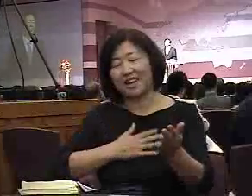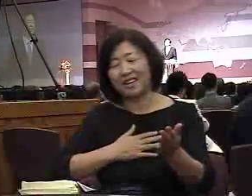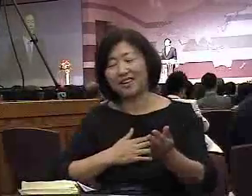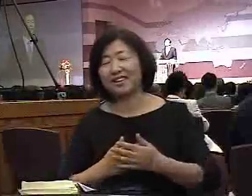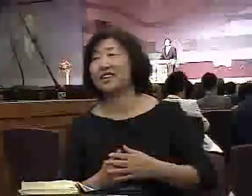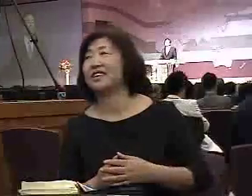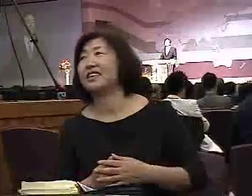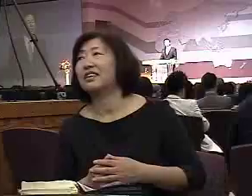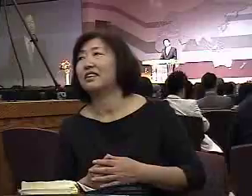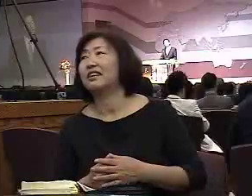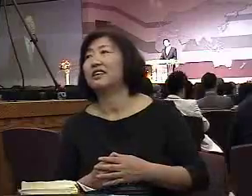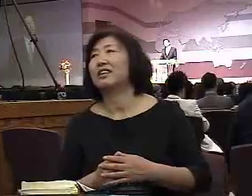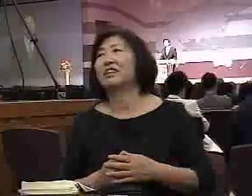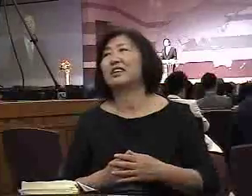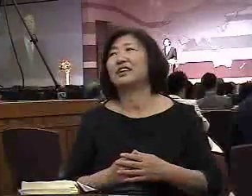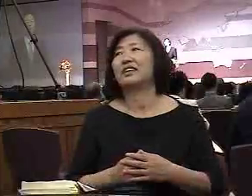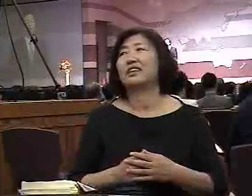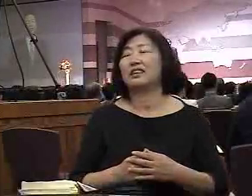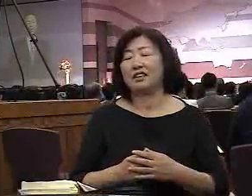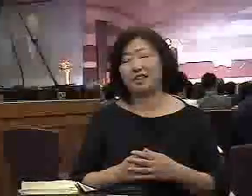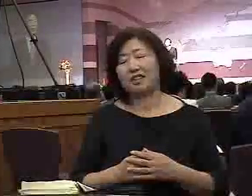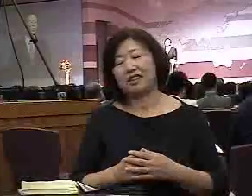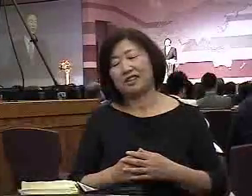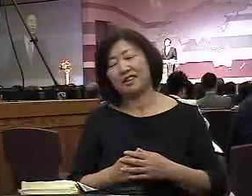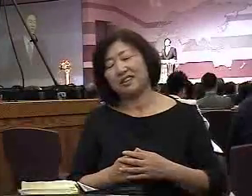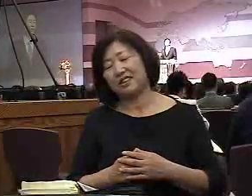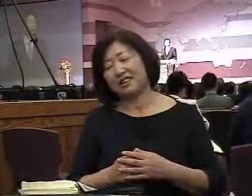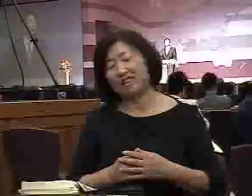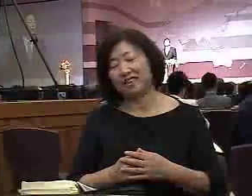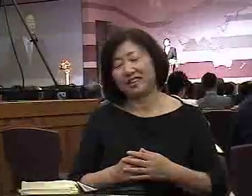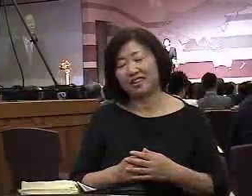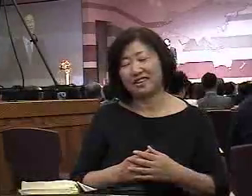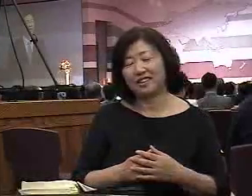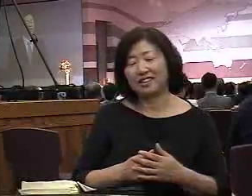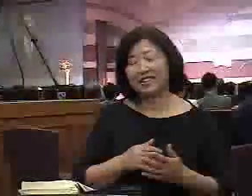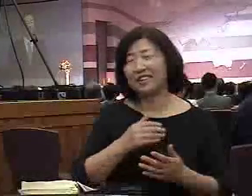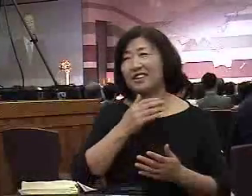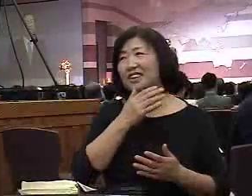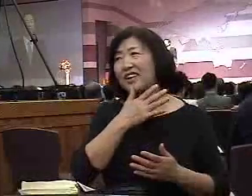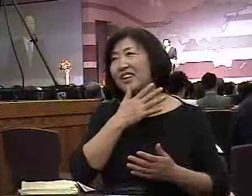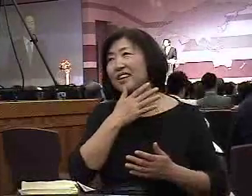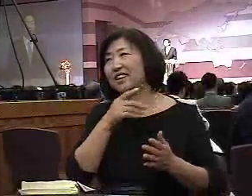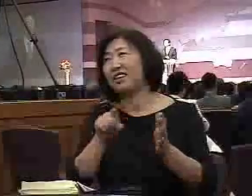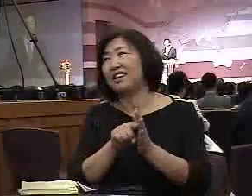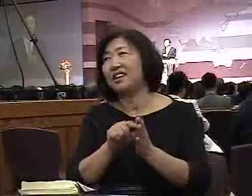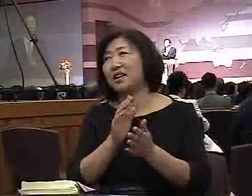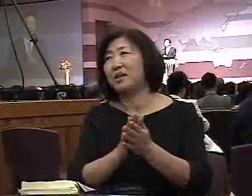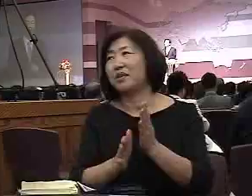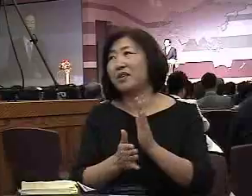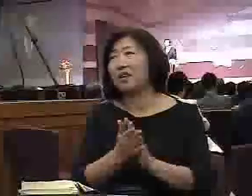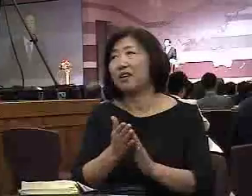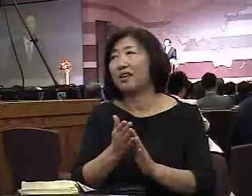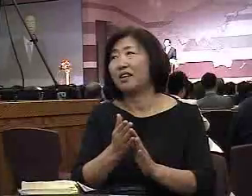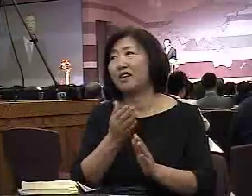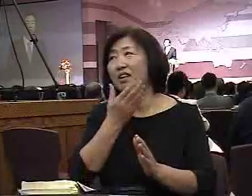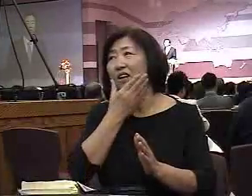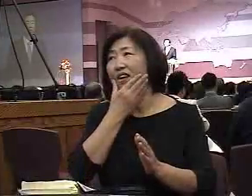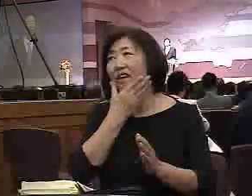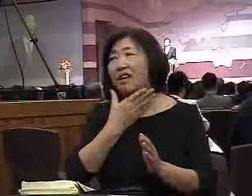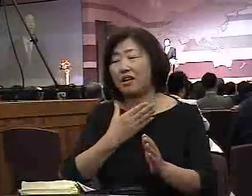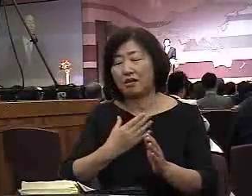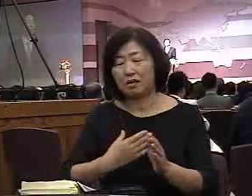알겠는데 근데 믿음이 없어요. 잘 안 돼요. 제가 뭘 믿고 그렇게 해요. 그렇게 말하는 사람에게 오늘 이 아브라함이